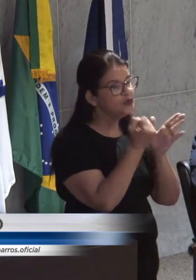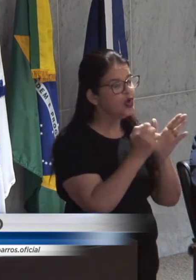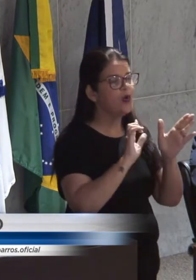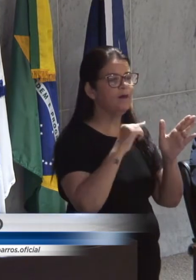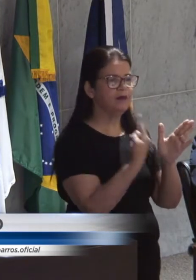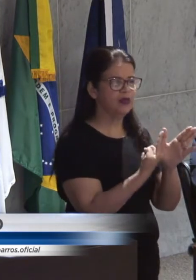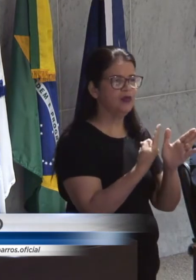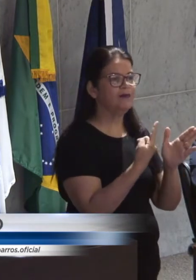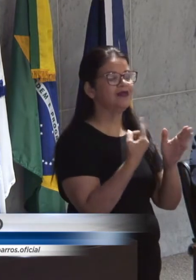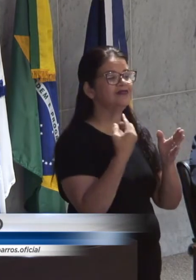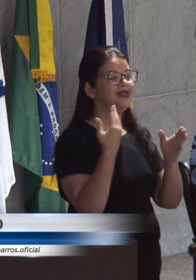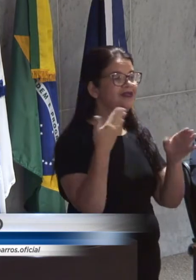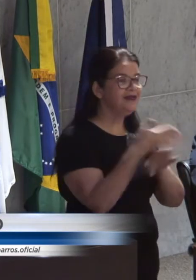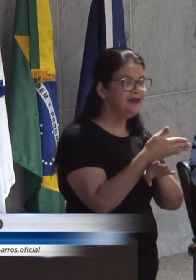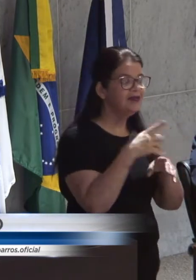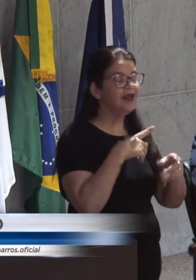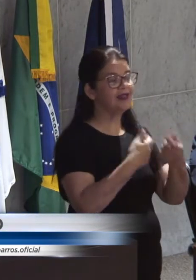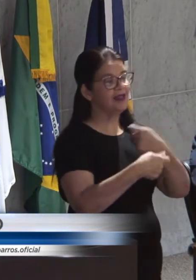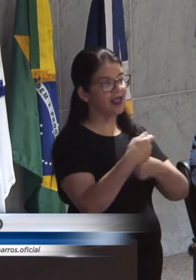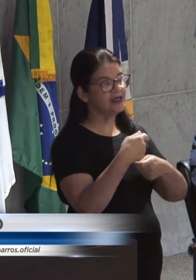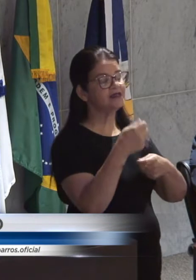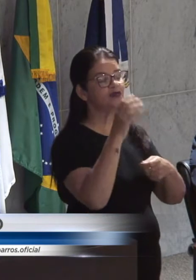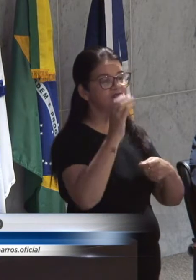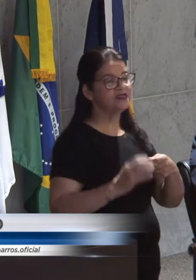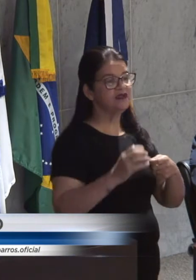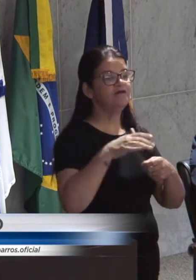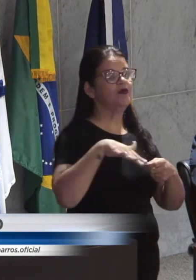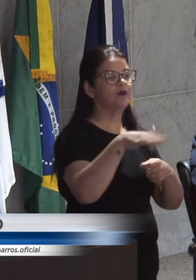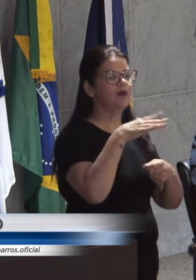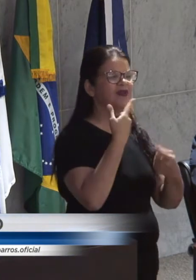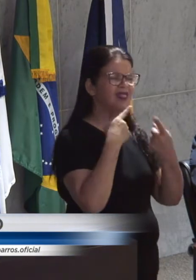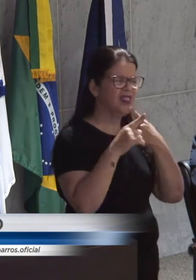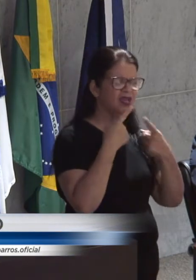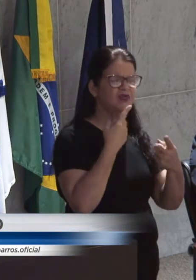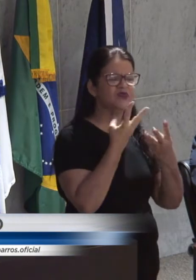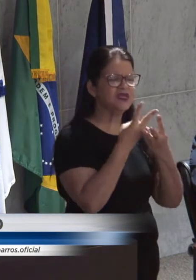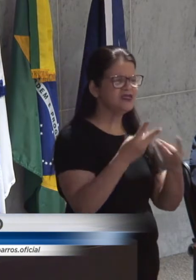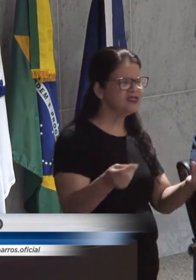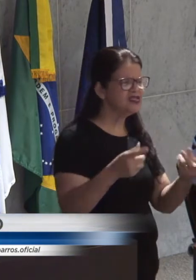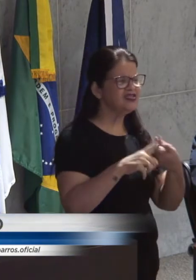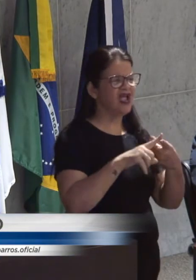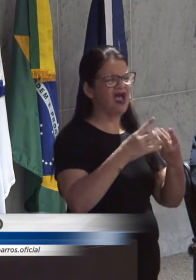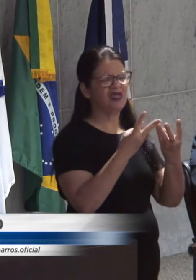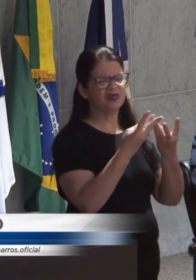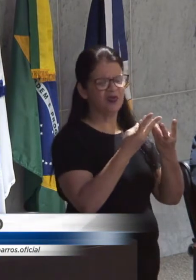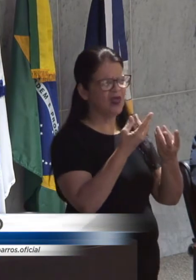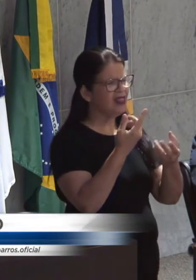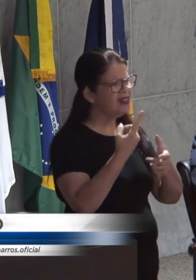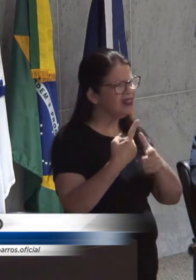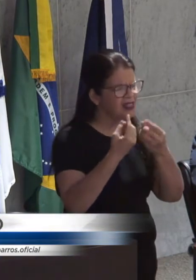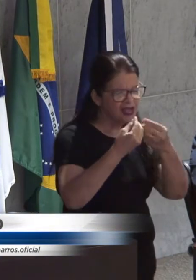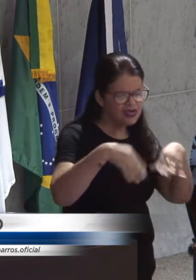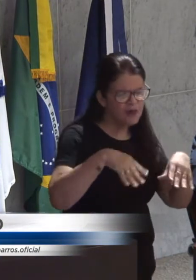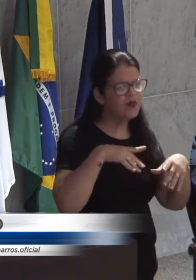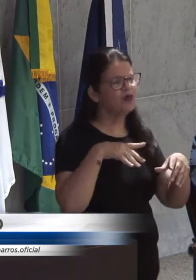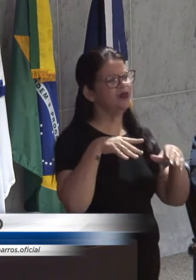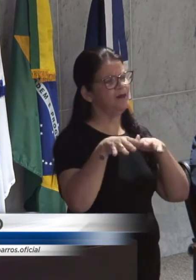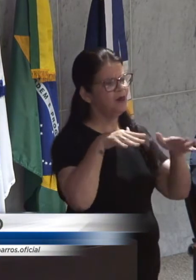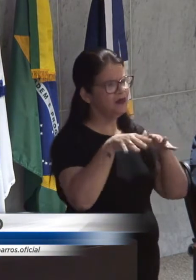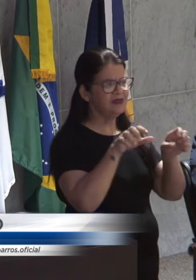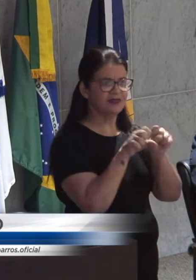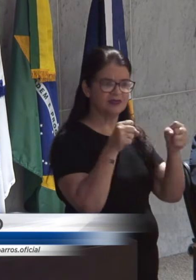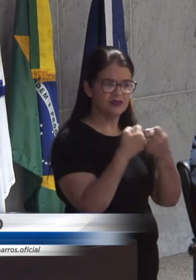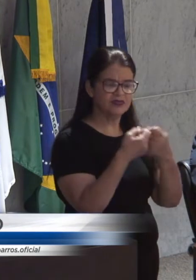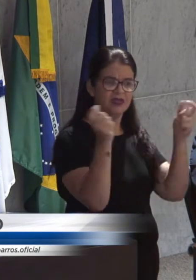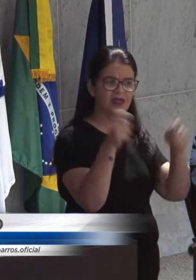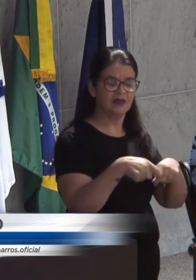gente dar a entrada com a ação de civil pública, denunciando o descaso, o desmonte, para a gente poder mobilizar a sociedade. Nós estamos num momento